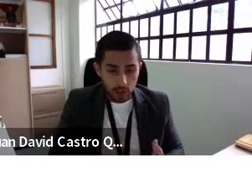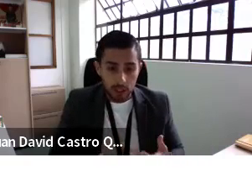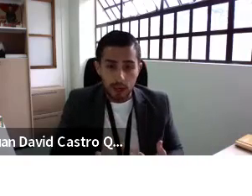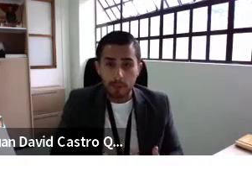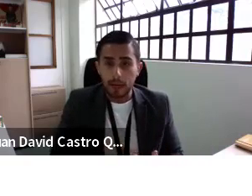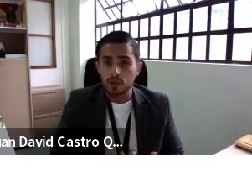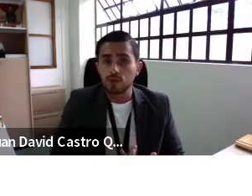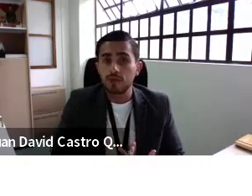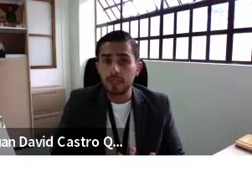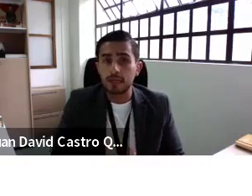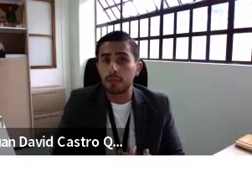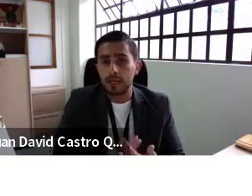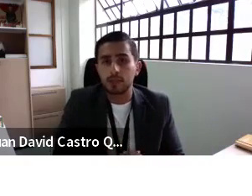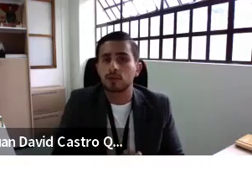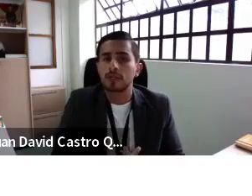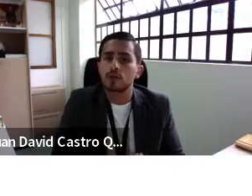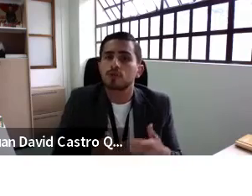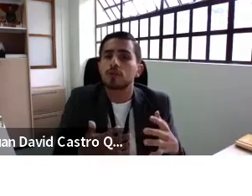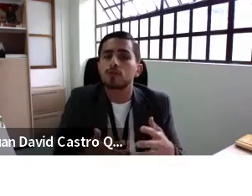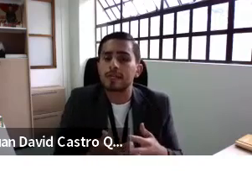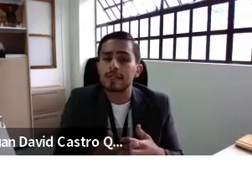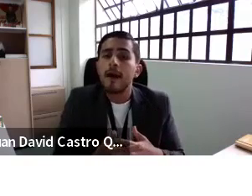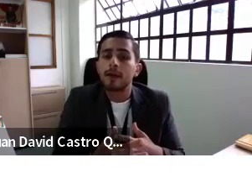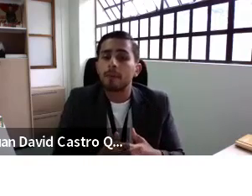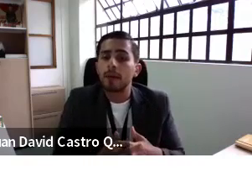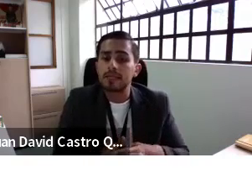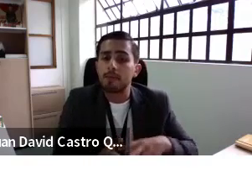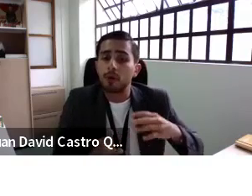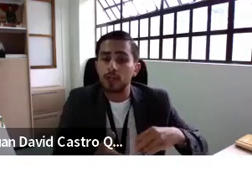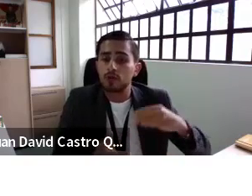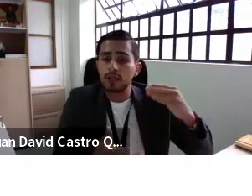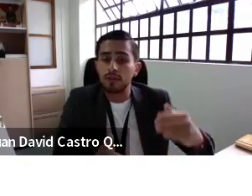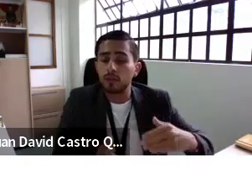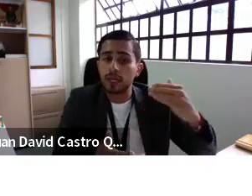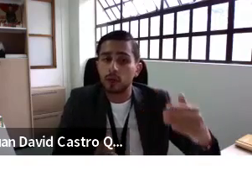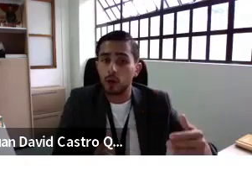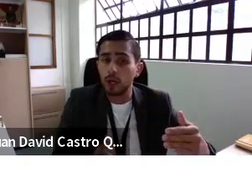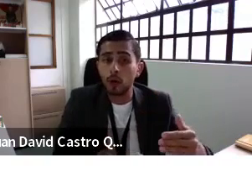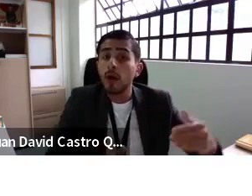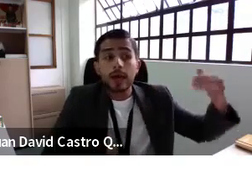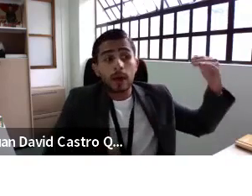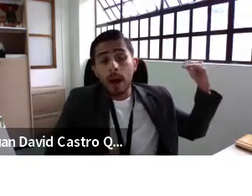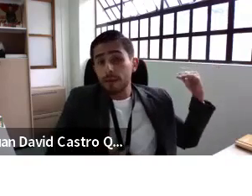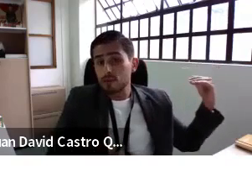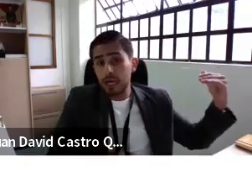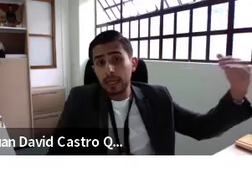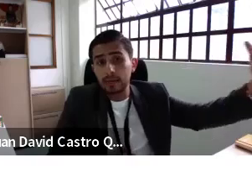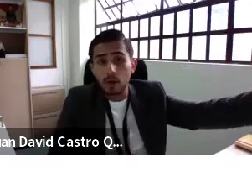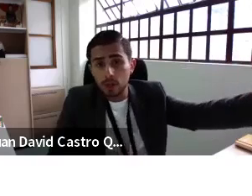no tiene una preparación suficiente para ciertos desarrollos entonces es también ver ese progreso científico y tecnológico que va a pasos agigantados en